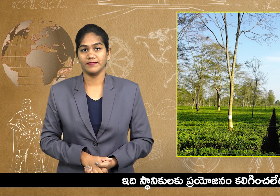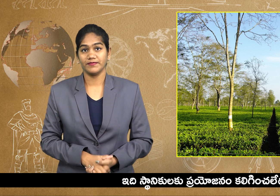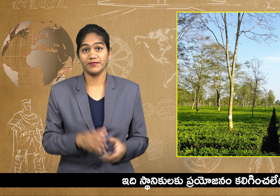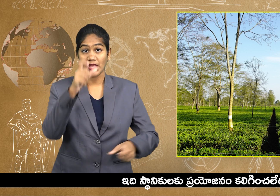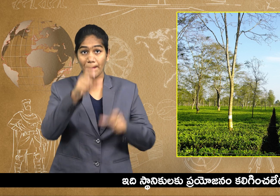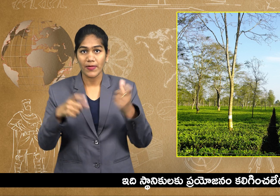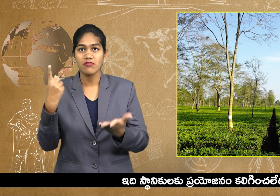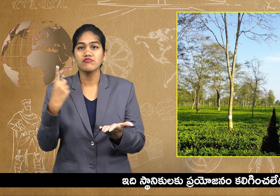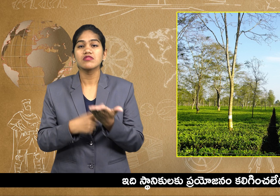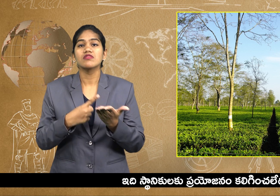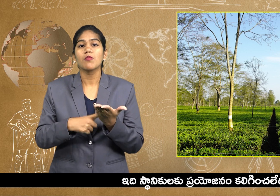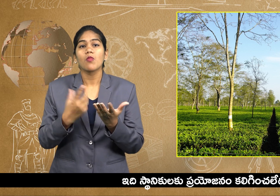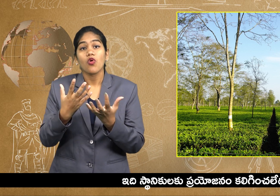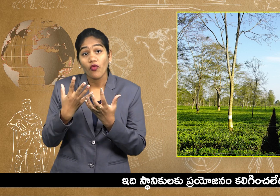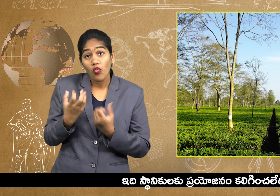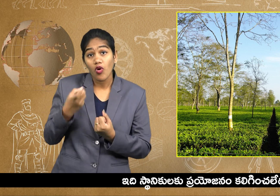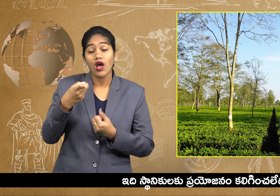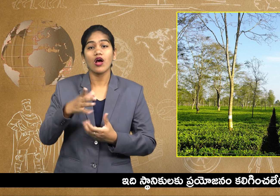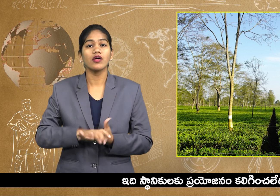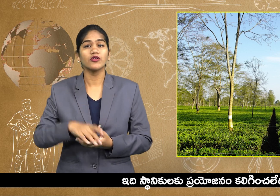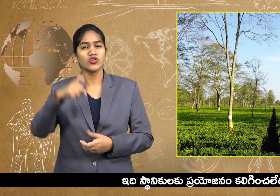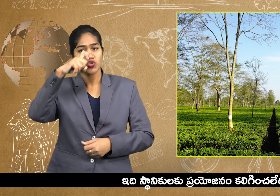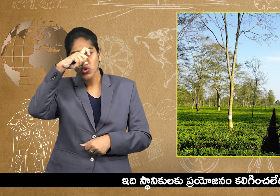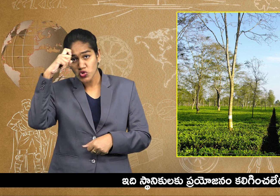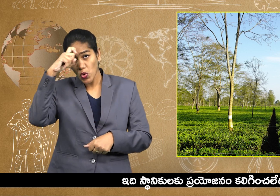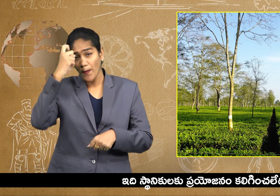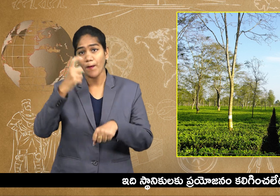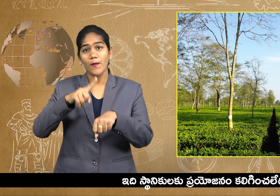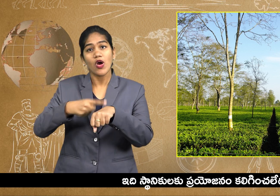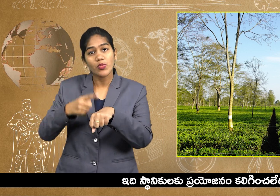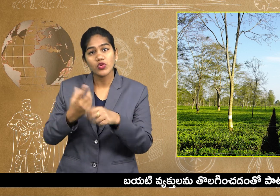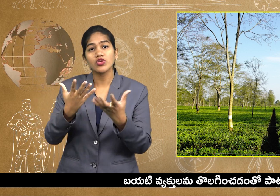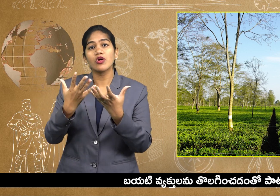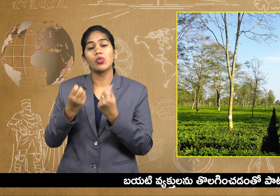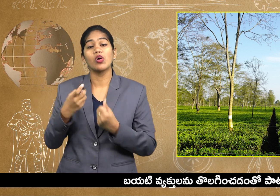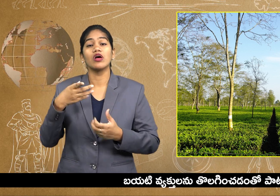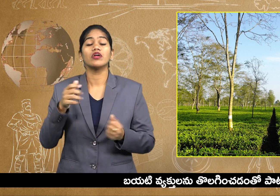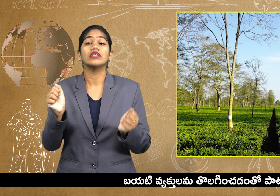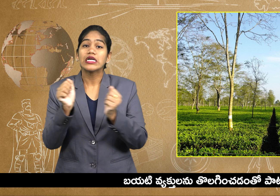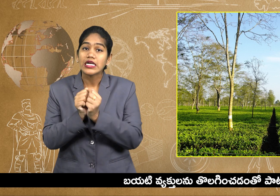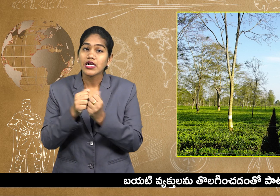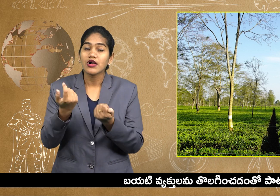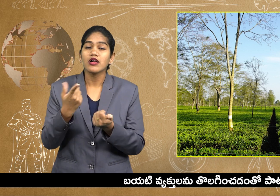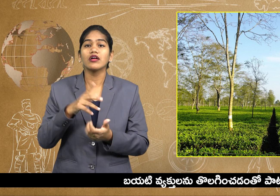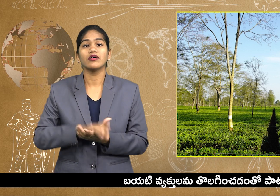ఇది స్థానికులకు ప్రయోజనం కలిగించలేదు. బయటి వ్యక్తులను తొలగించడంతో పాటు